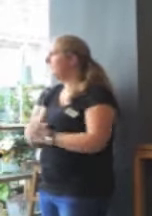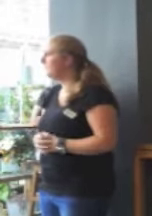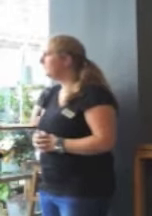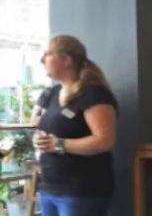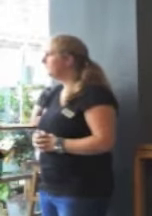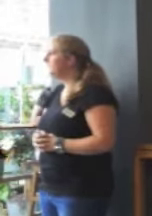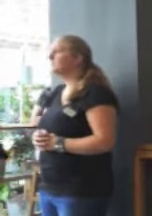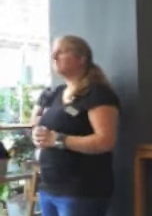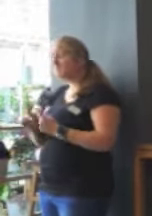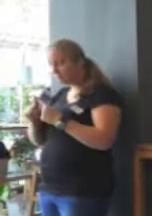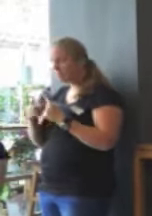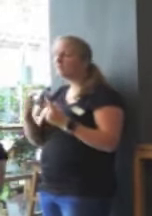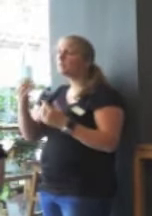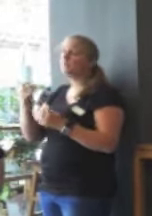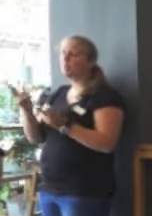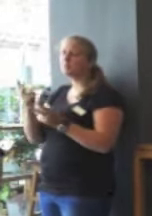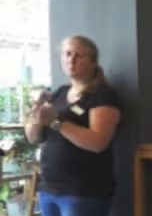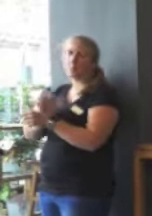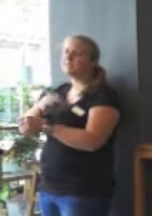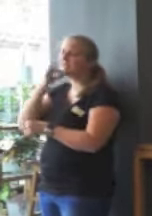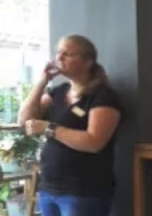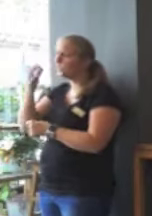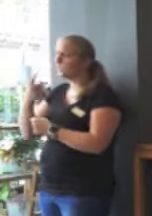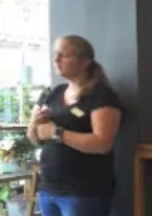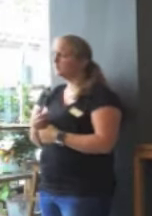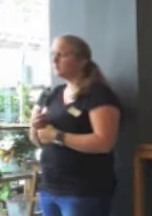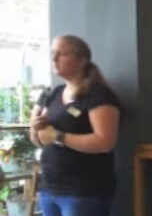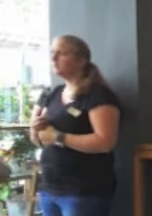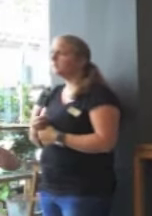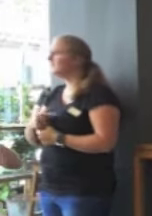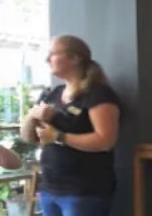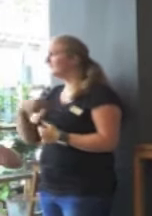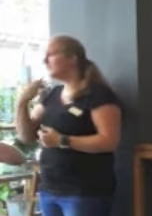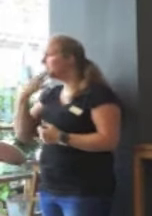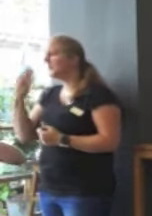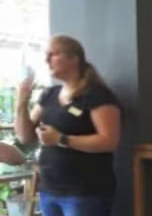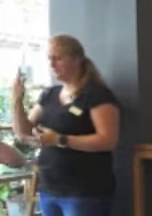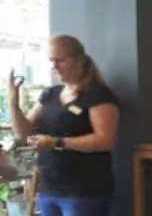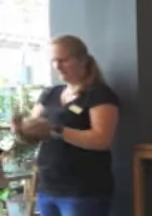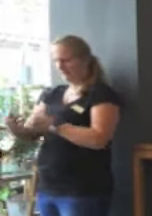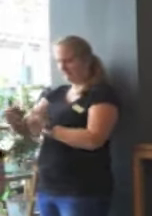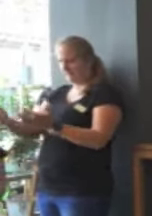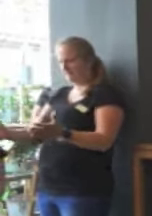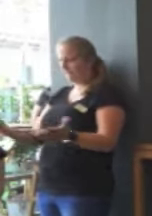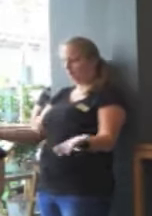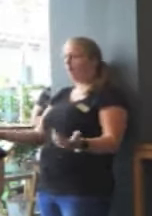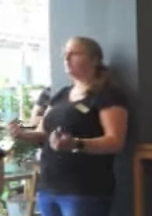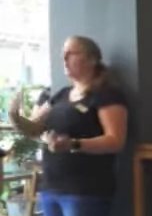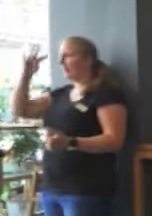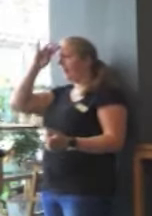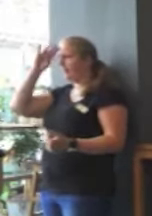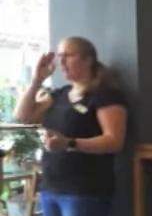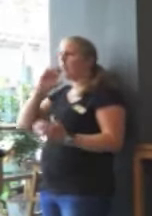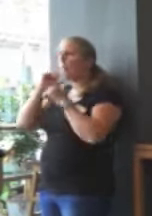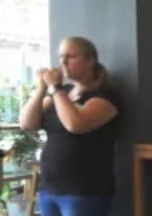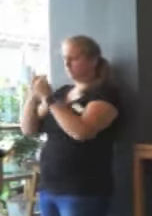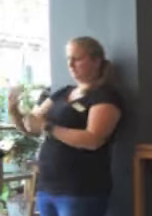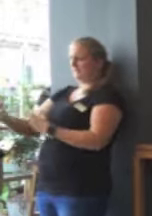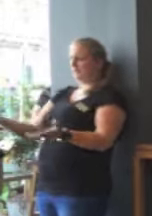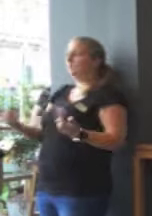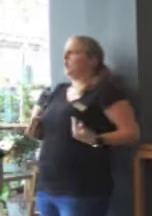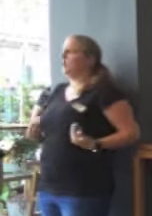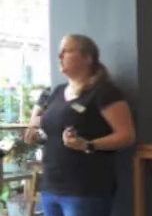också kompetensfrågor. Det ena är att vi har inte riktigt definierat vad är äldreomsorg. Och jag tror att det är ett ganska